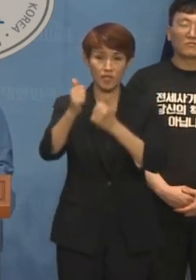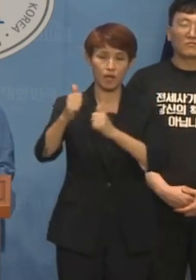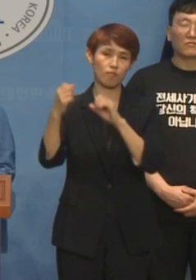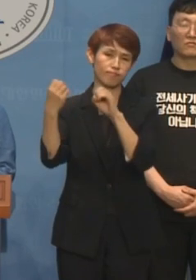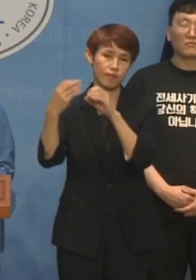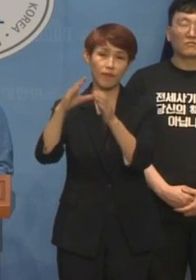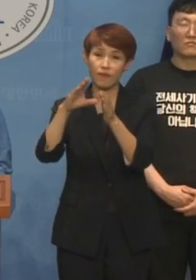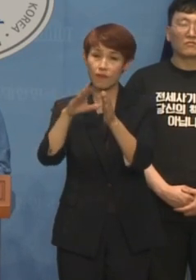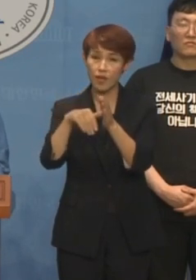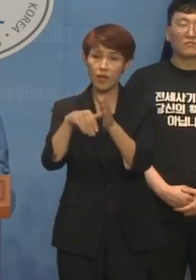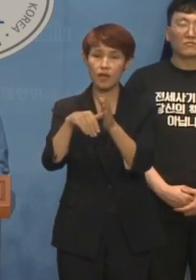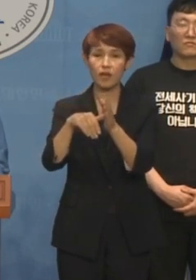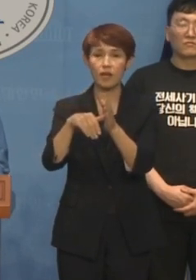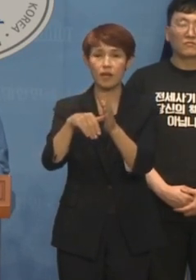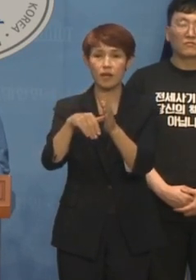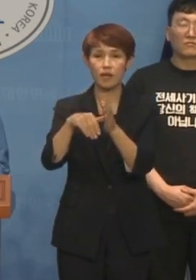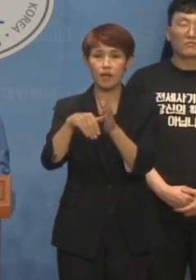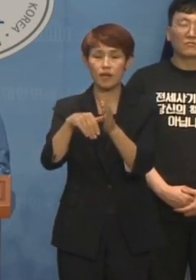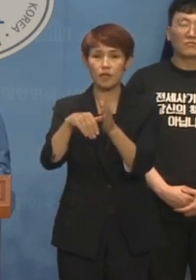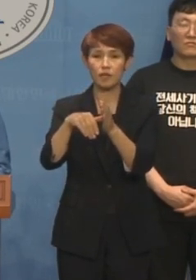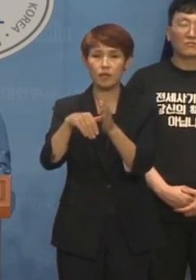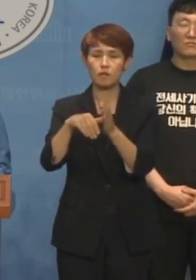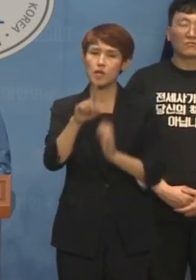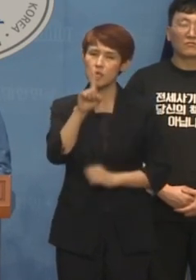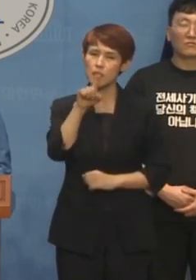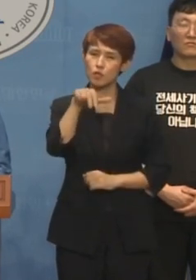과정에서도 뭐 따져보니 한 1조